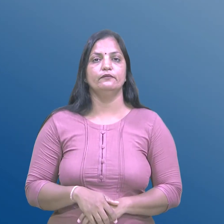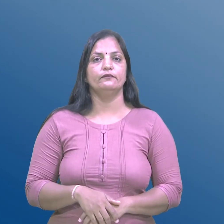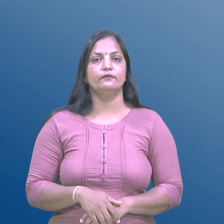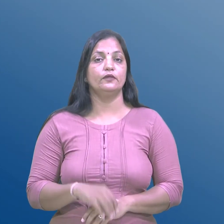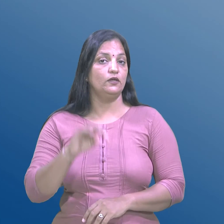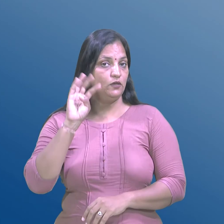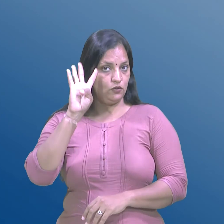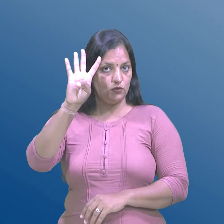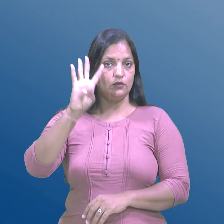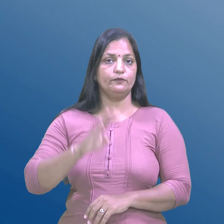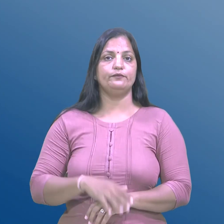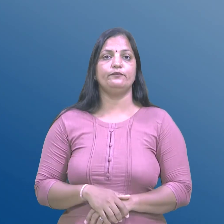ચોથું,